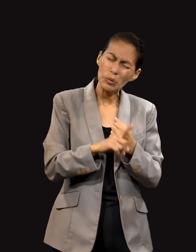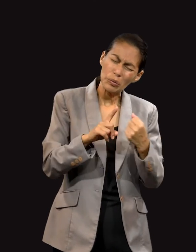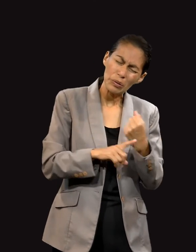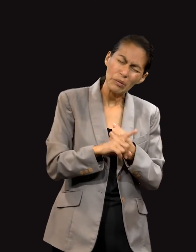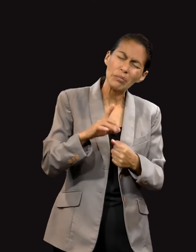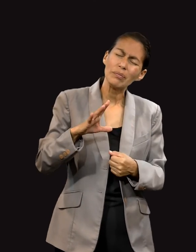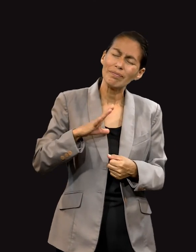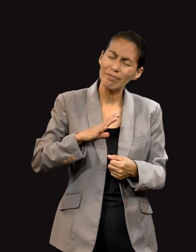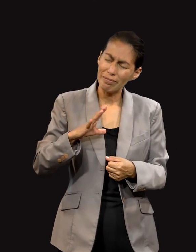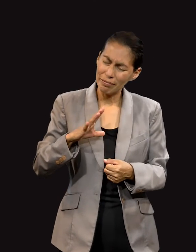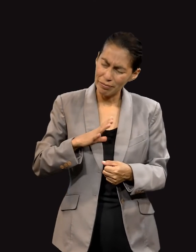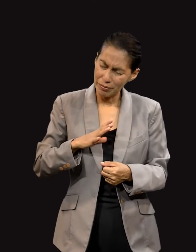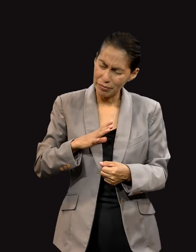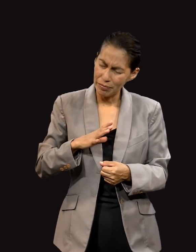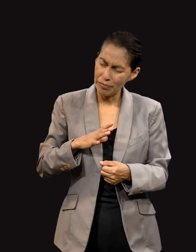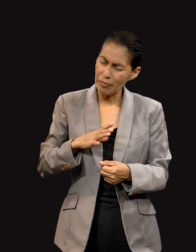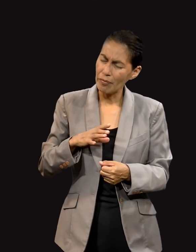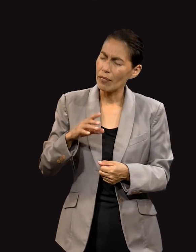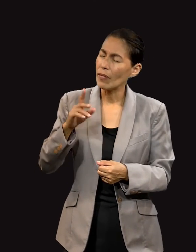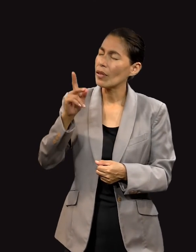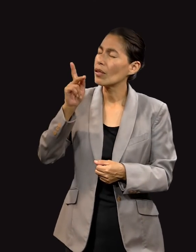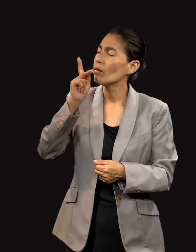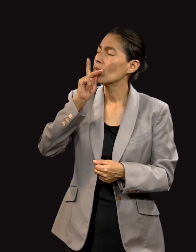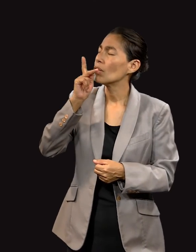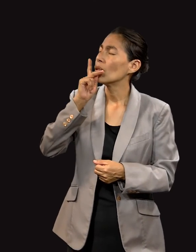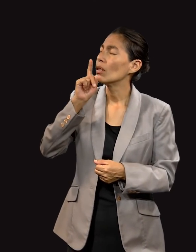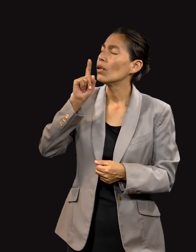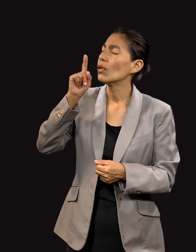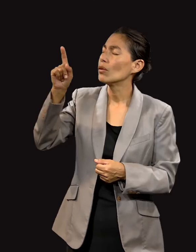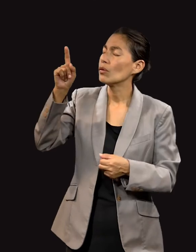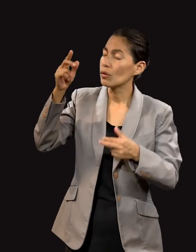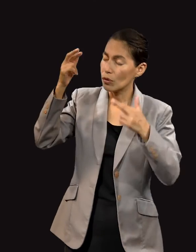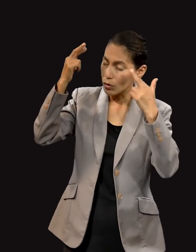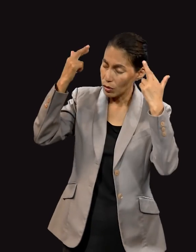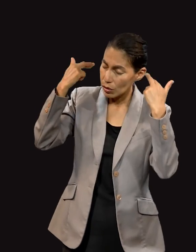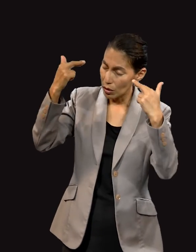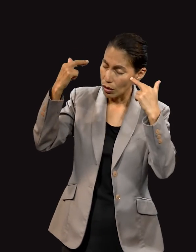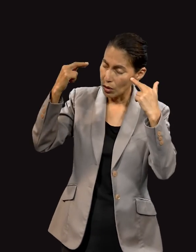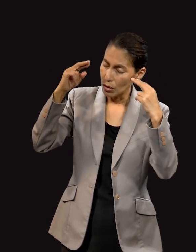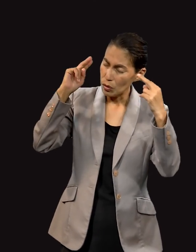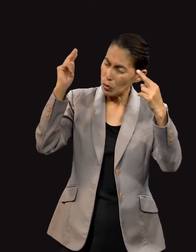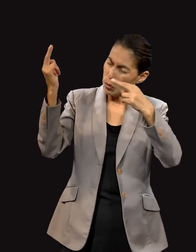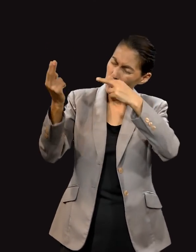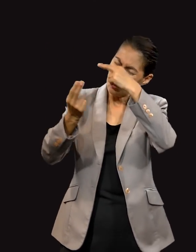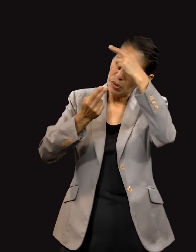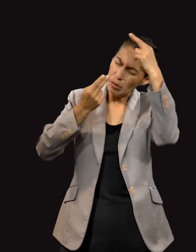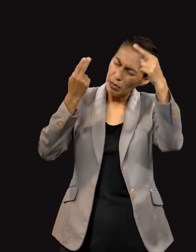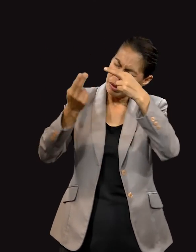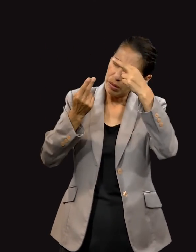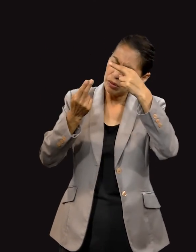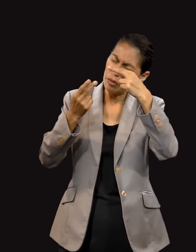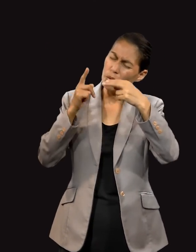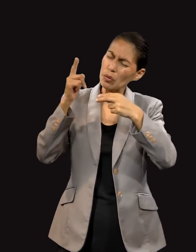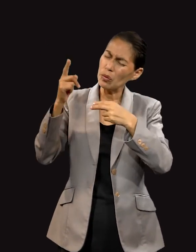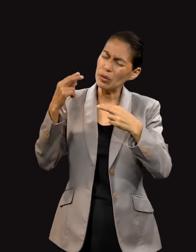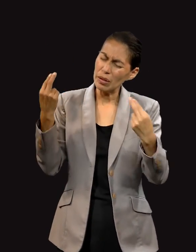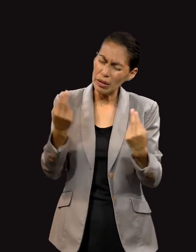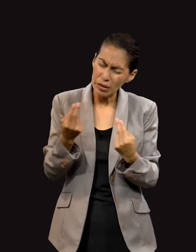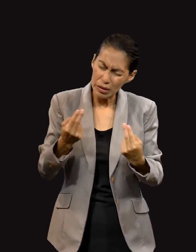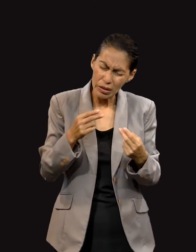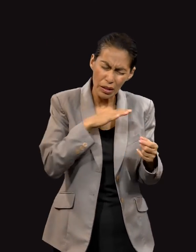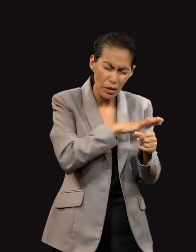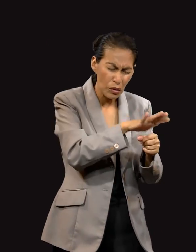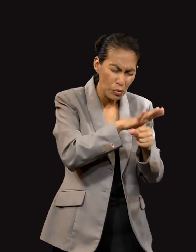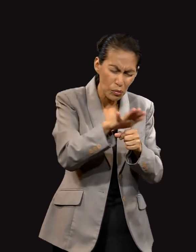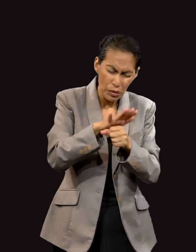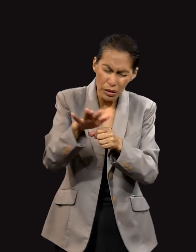mucha violencia, mucha necesidad, muchos problemas. Padre, tú eres el Rey del Universo. Tú puedes suplir